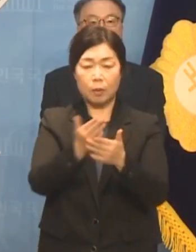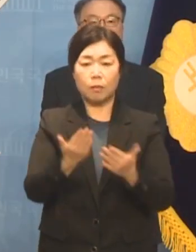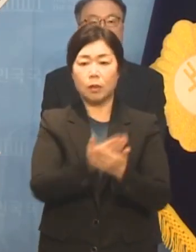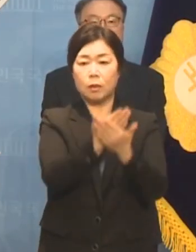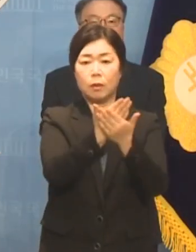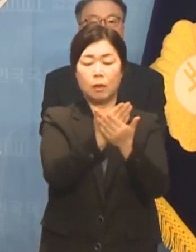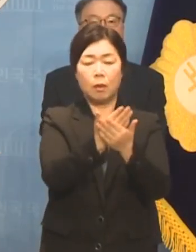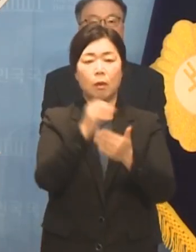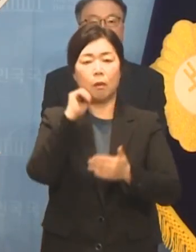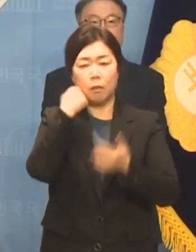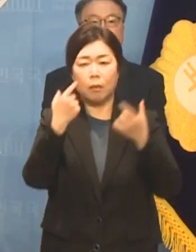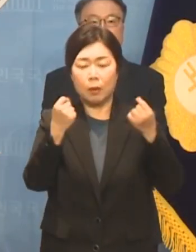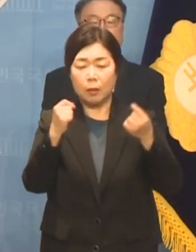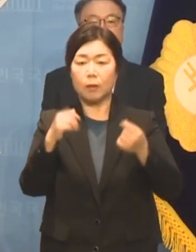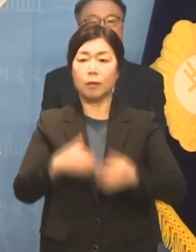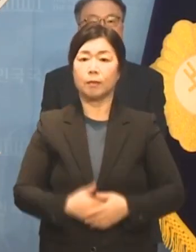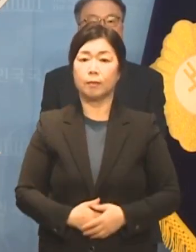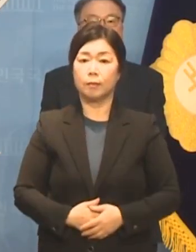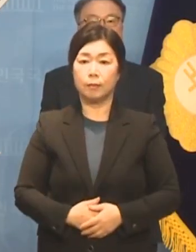부진할 것으로 예상합니다.